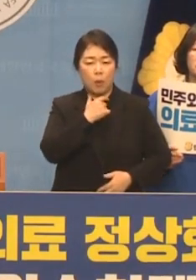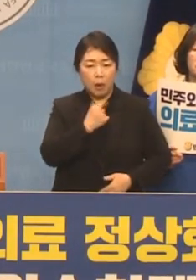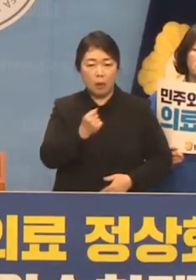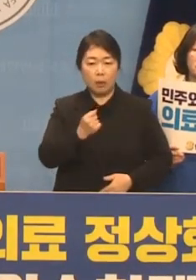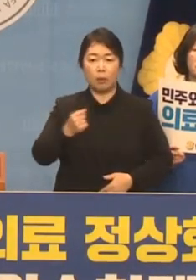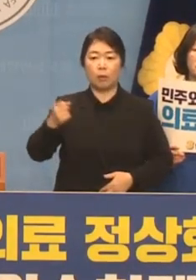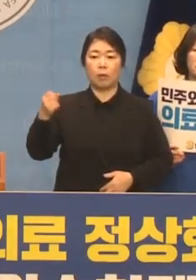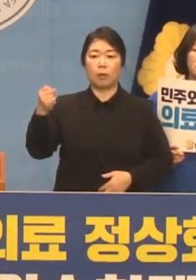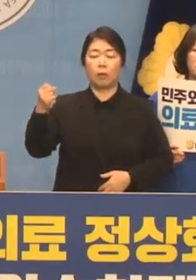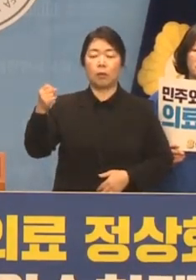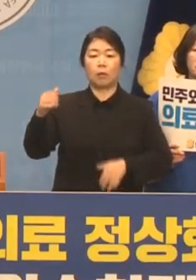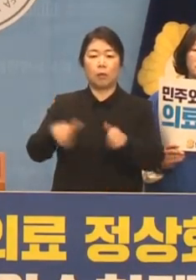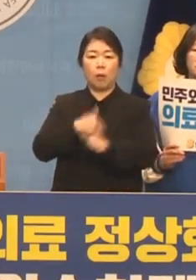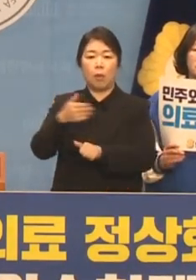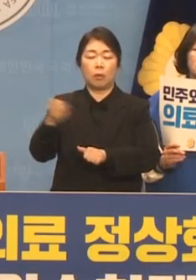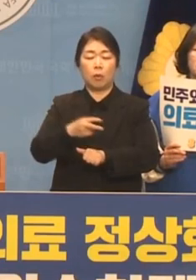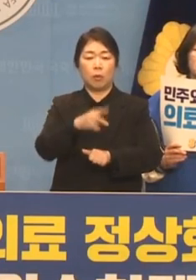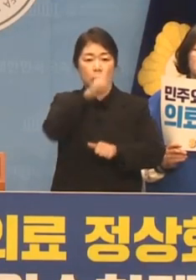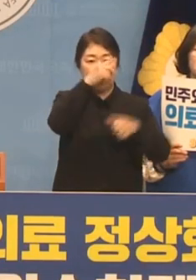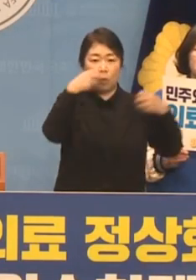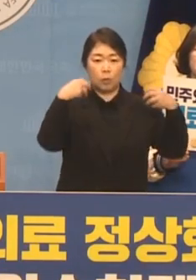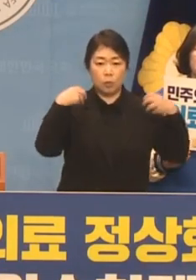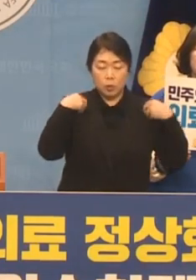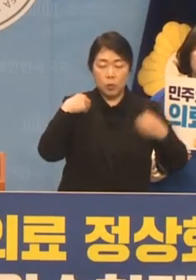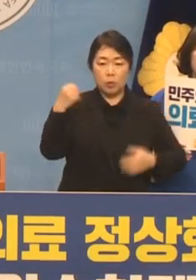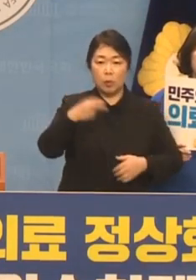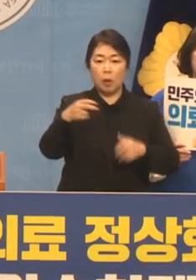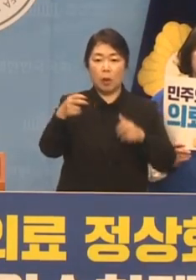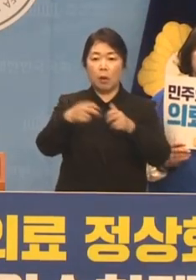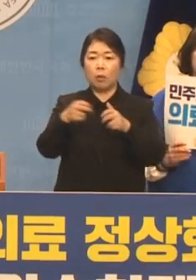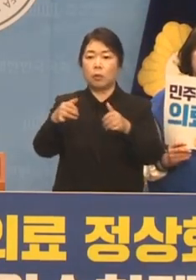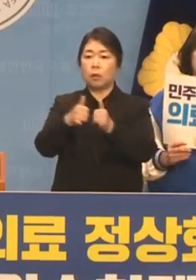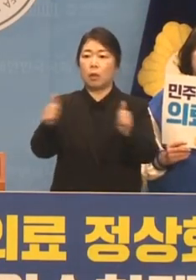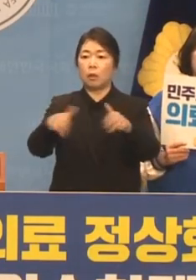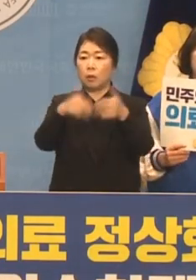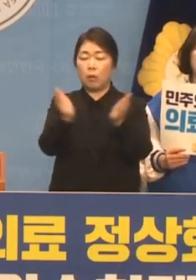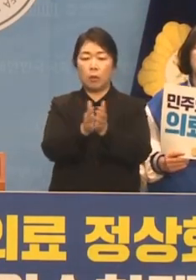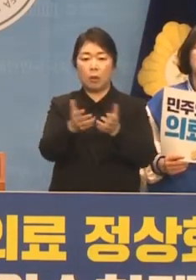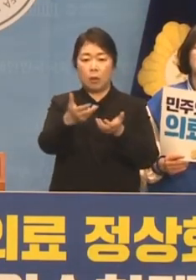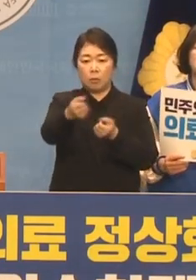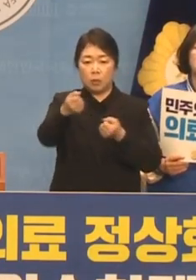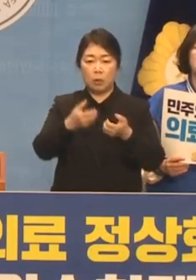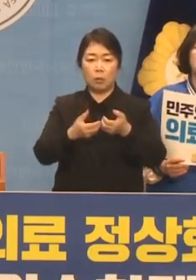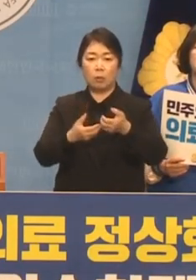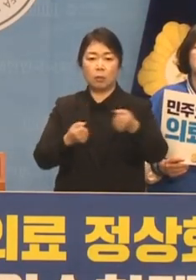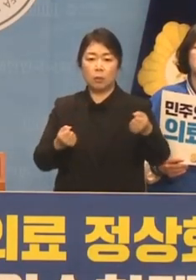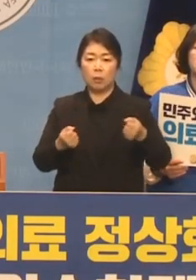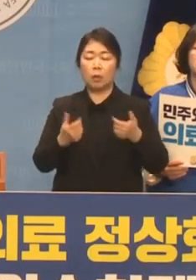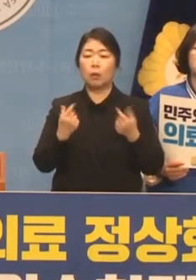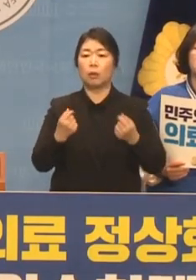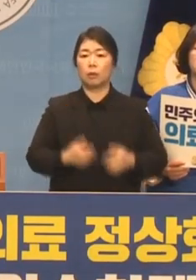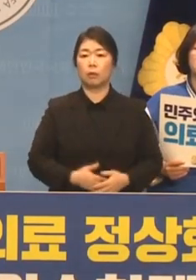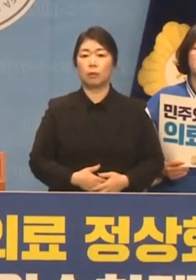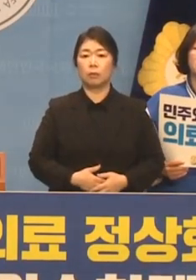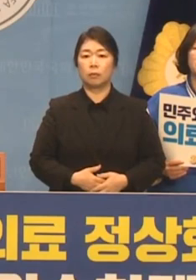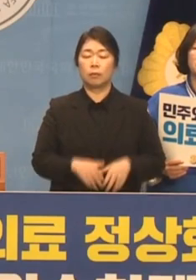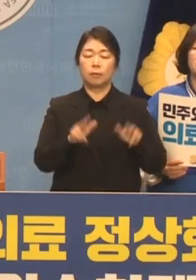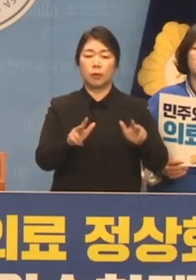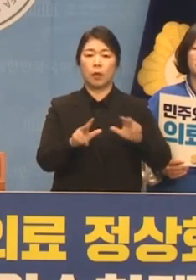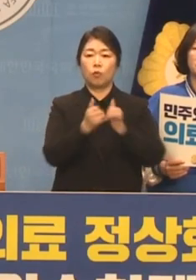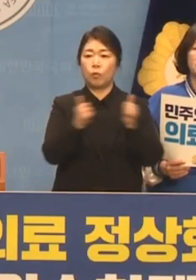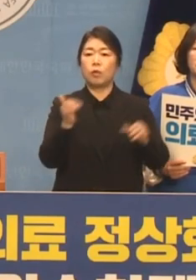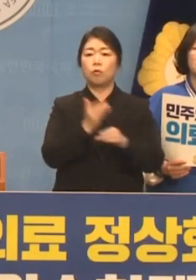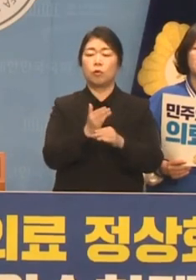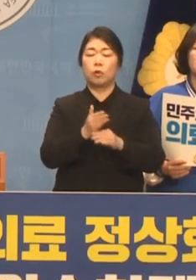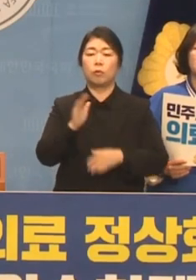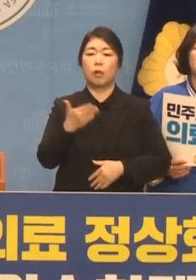사회에는 벌어지고 있는게 아닌가 싶습니다 이제 정말로 국민이 중심이 되는 의료 개혁을 위해서